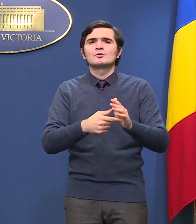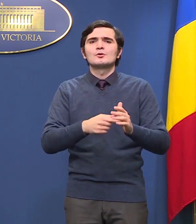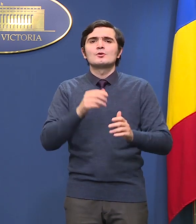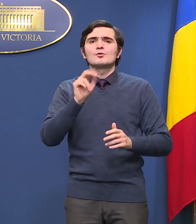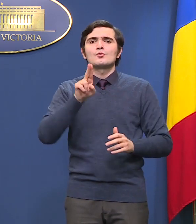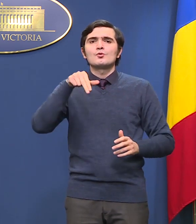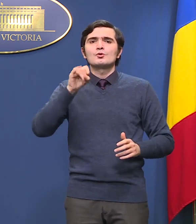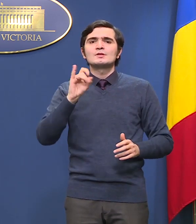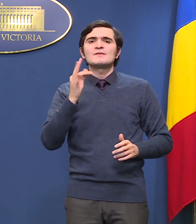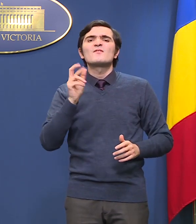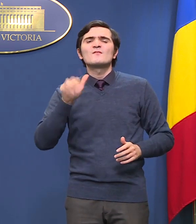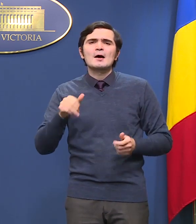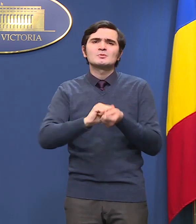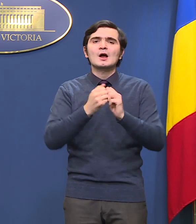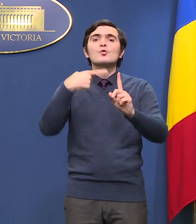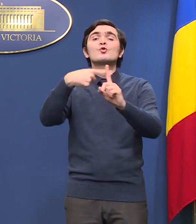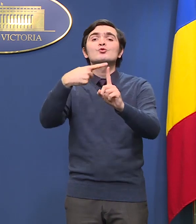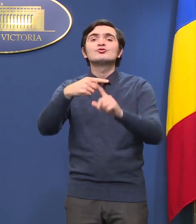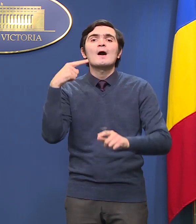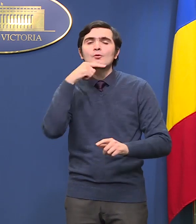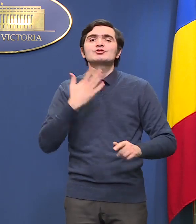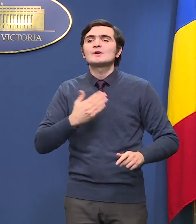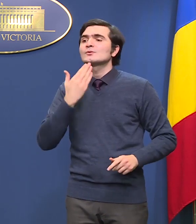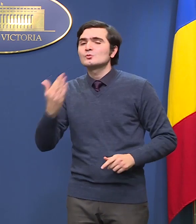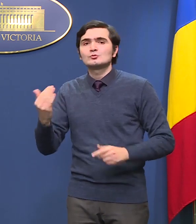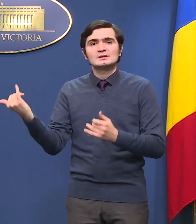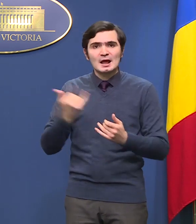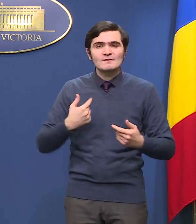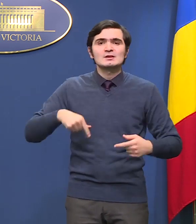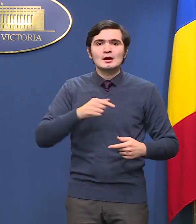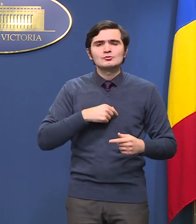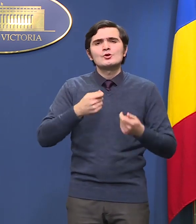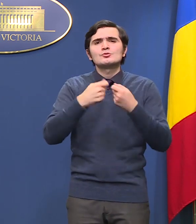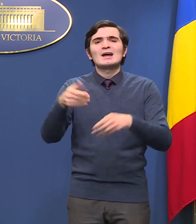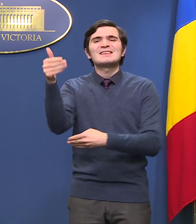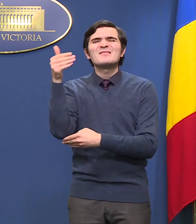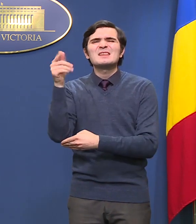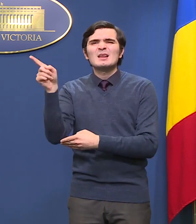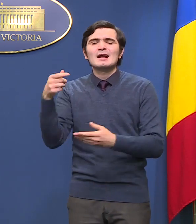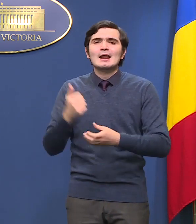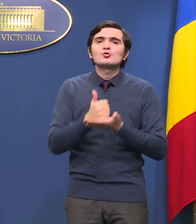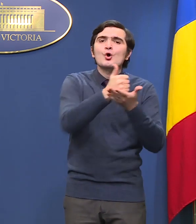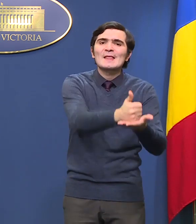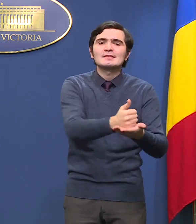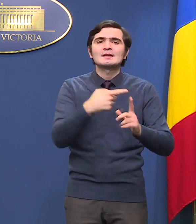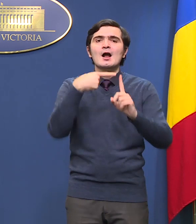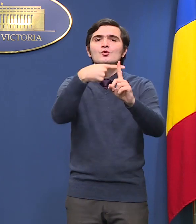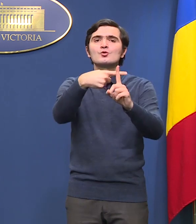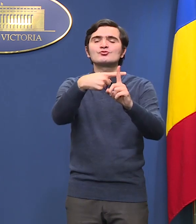Roșii care a venit alături de noi și tuturor companiilor care au făcut donații către Crucea Roșie, special pentru a